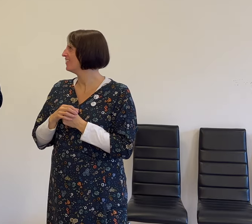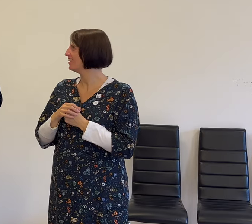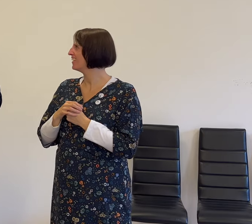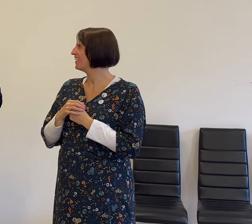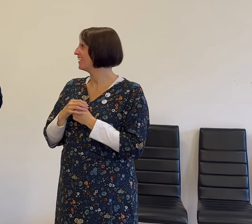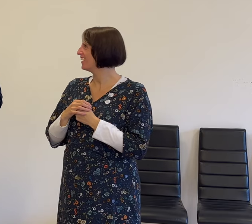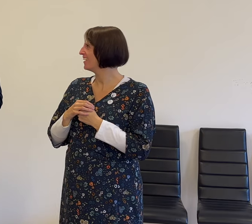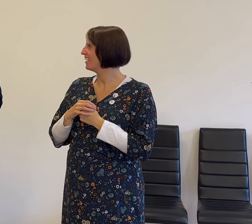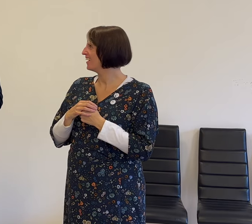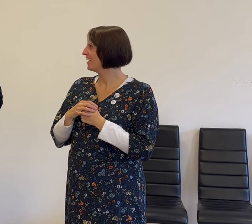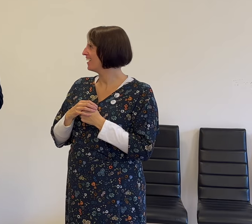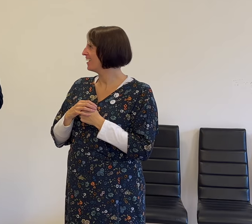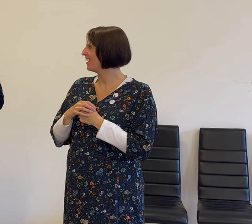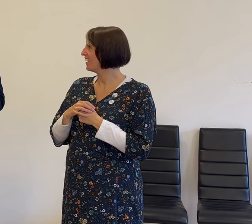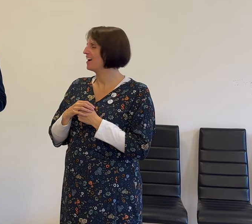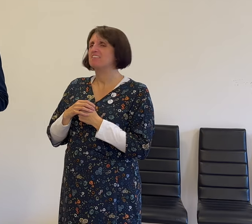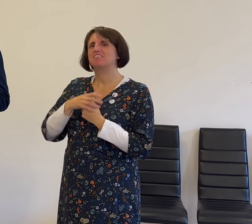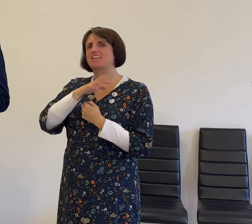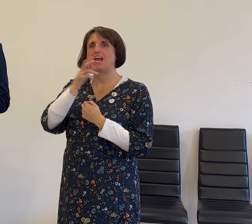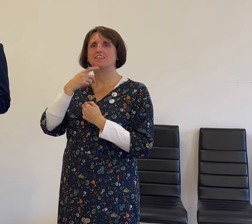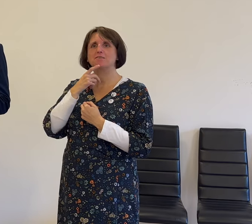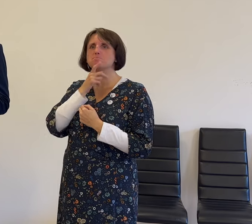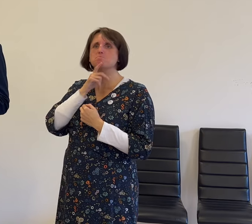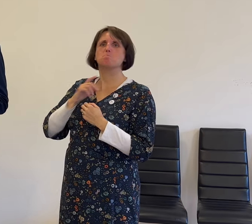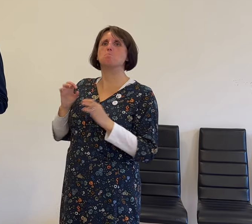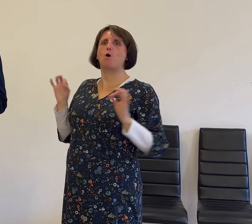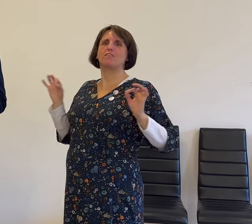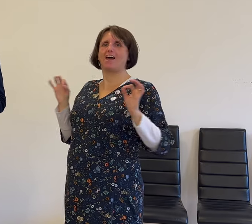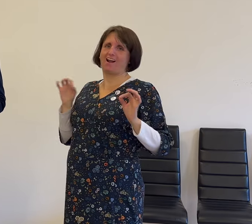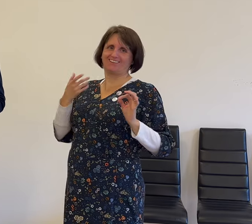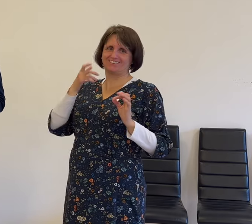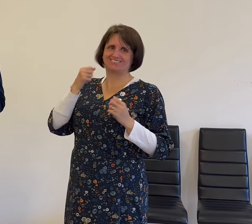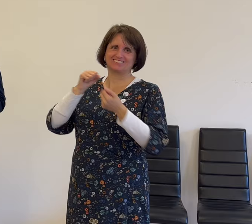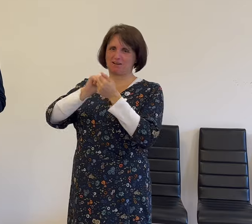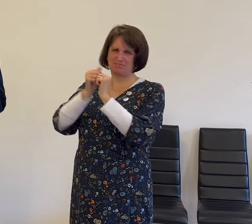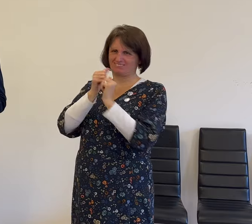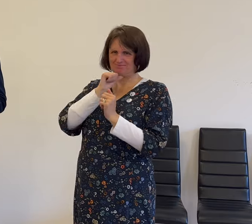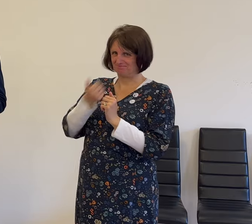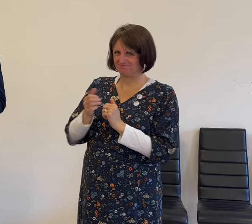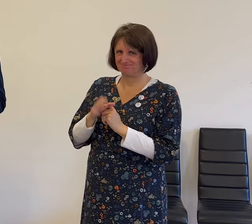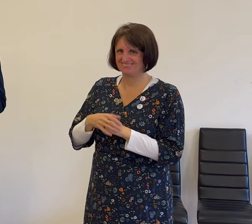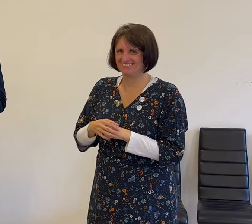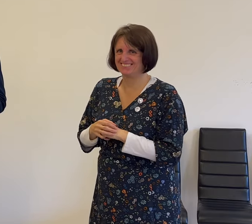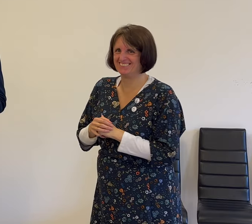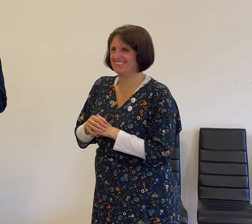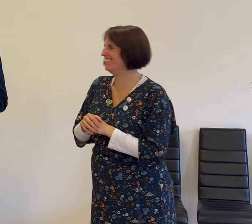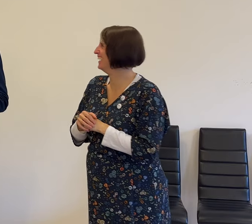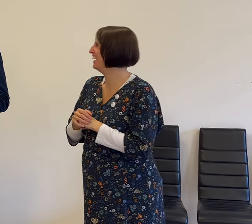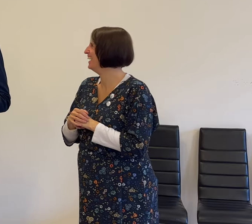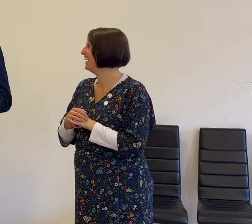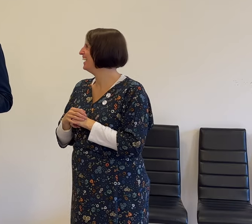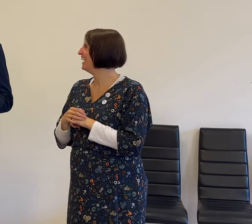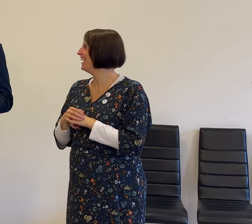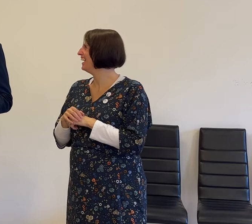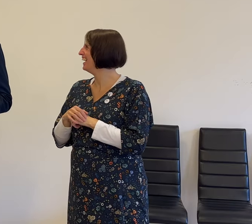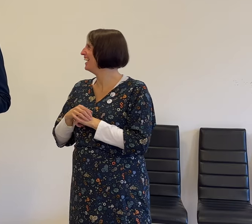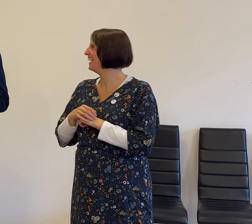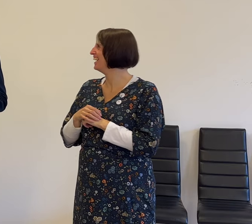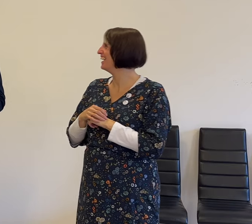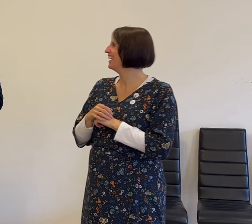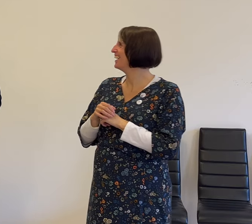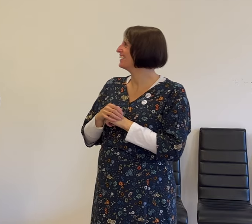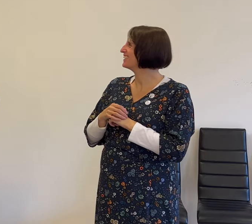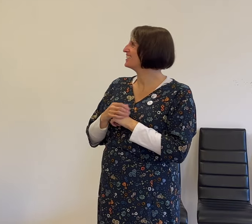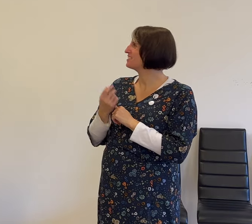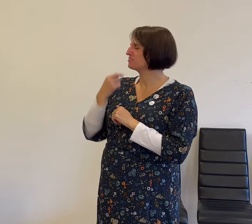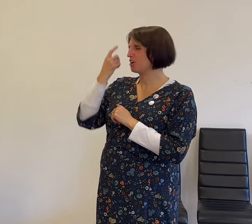Vy jste řekli hotový model, jeden, jo, modelový, jeden vedle druhého. Asi ne, že když dostáváte pravidelně rány do obličeje,